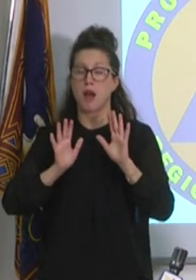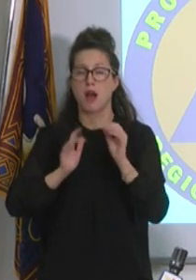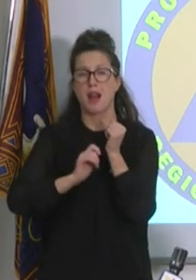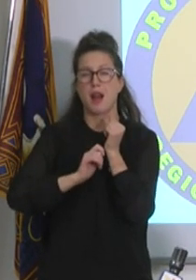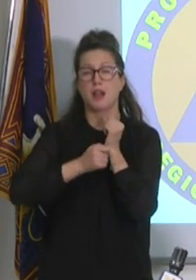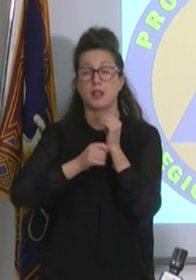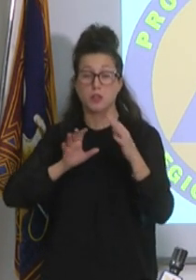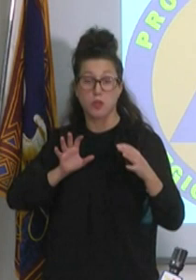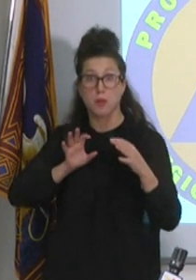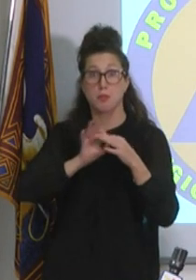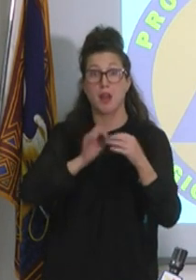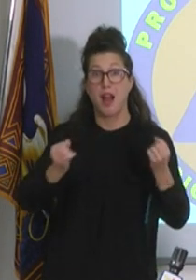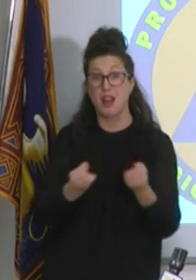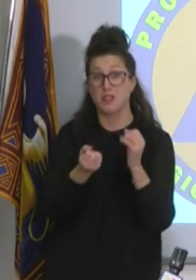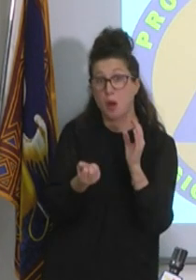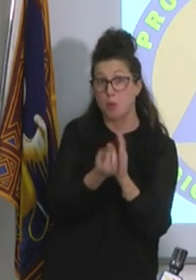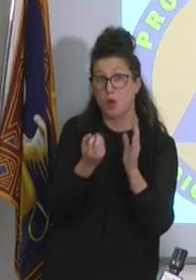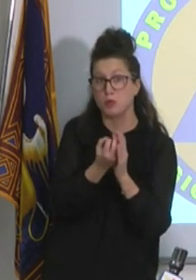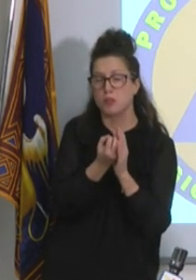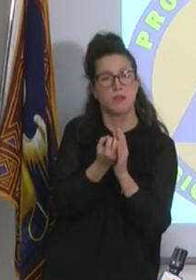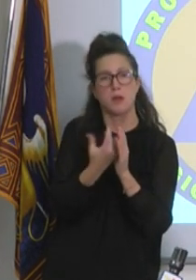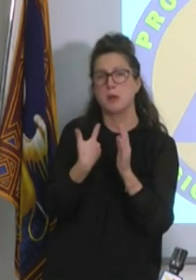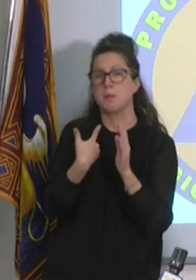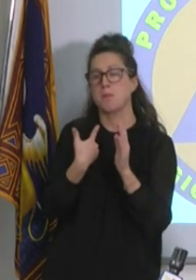sicuramente sul fronte delle attività produttive